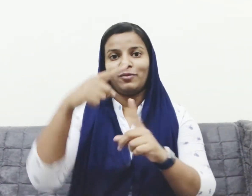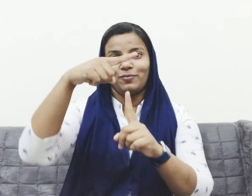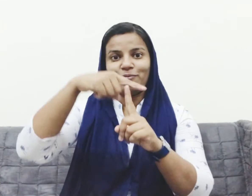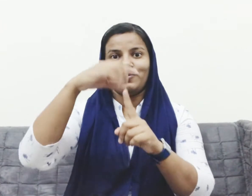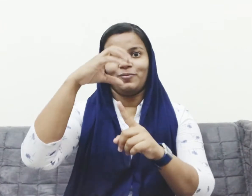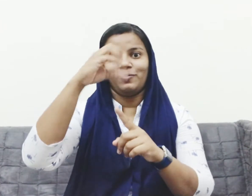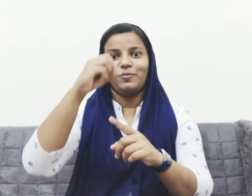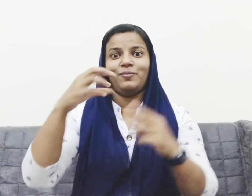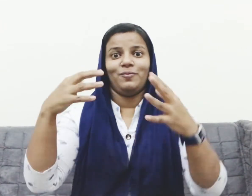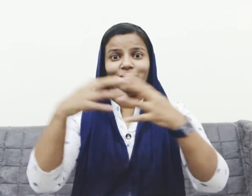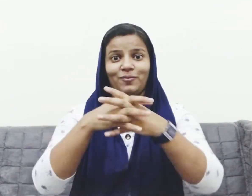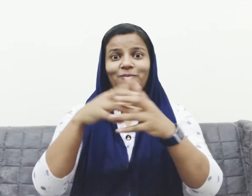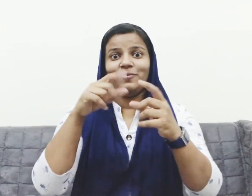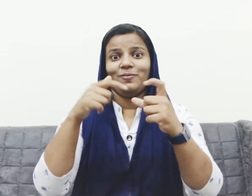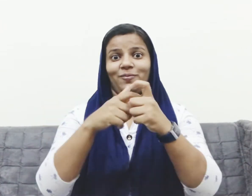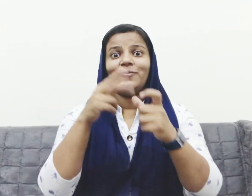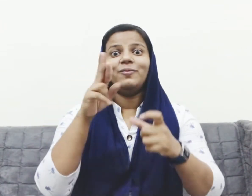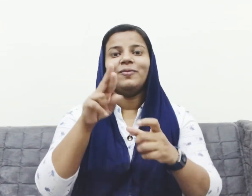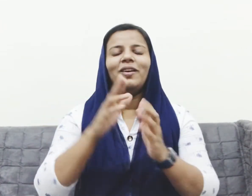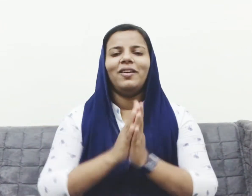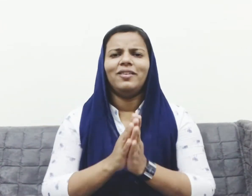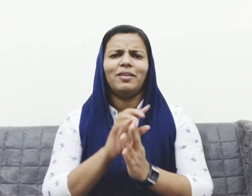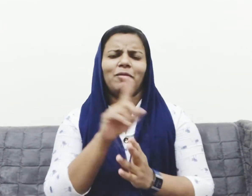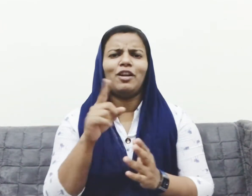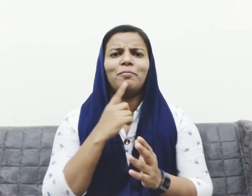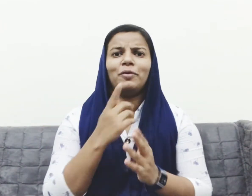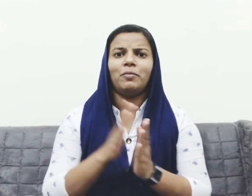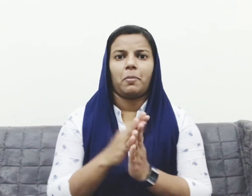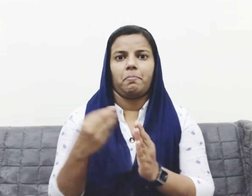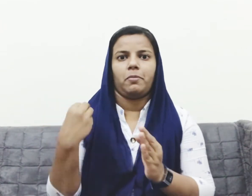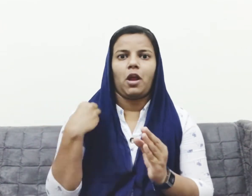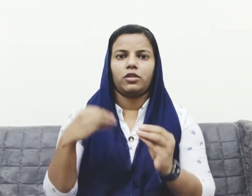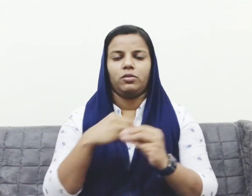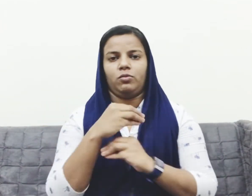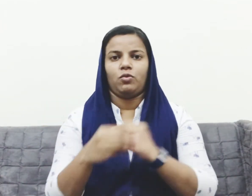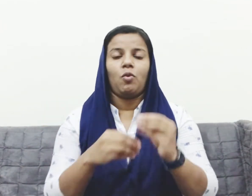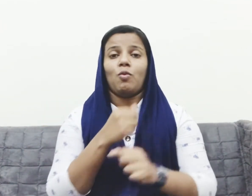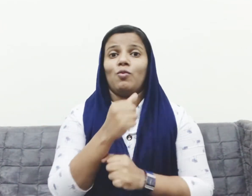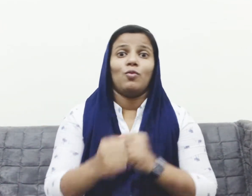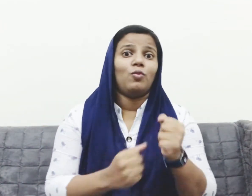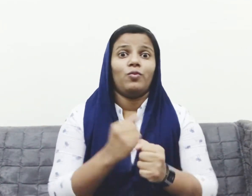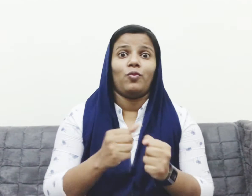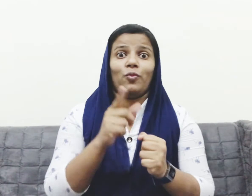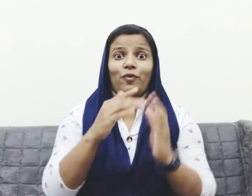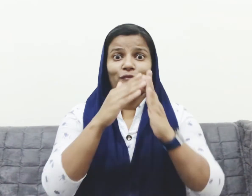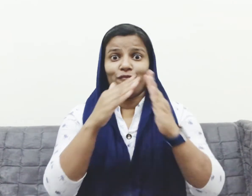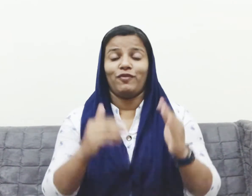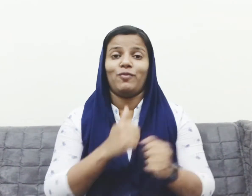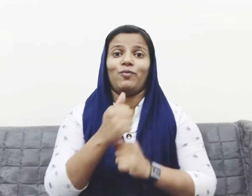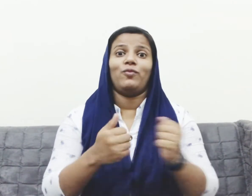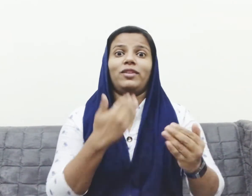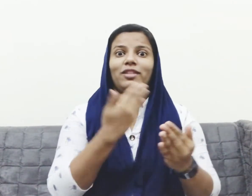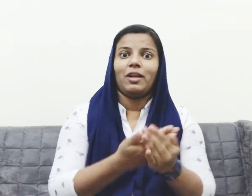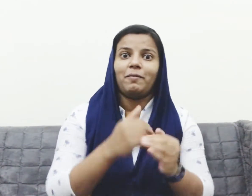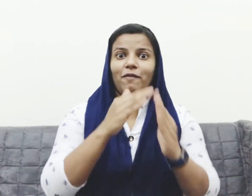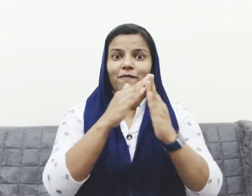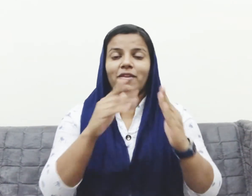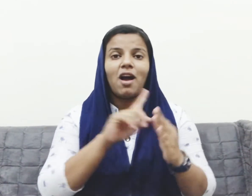അതിലേക്ക് ഓടിച്ചെന്ന് അഭയം പ്രാപിക്കും. നമ്മൾ പറയുക, അപ്പം ഒരു പ്രശ്നം വന്നപ്പോൾ ഒരു വ്യക്തി ഓടി ഒരു വീട്ടിൽ കയറി, ആ വീട്ടുകാരവനെ